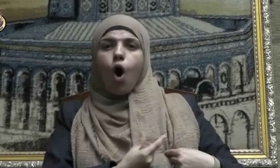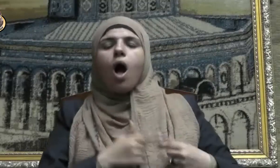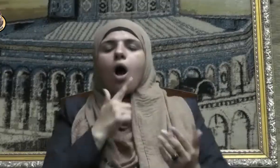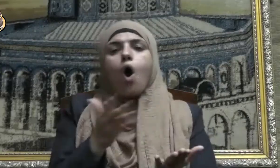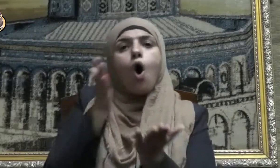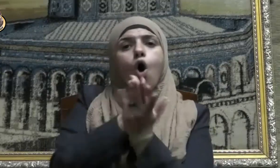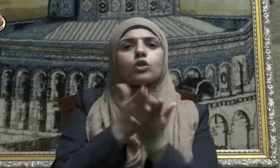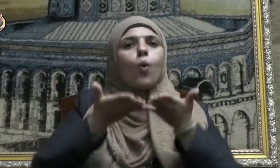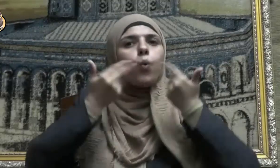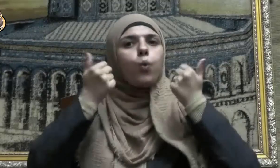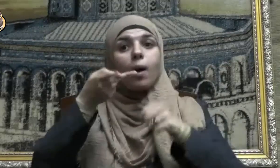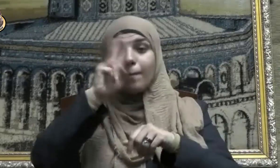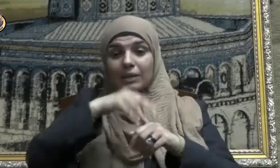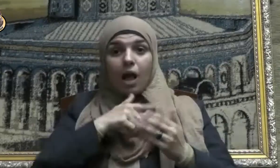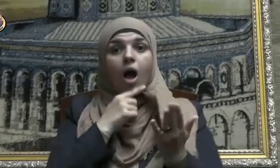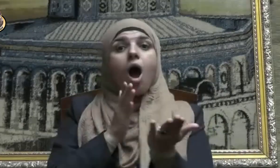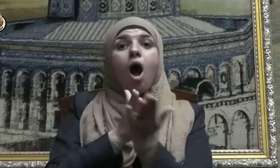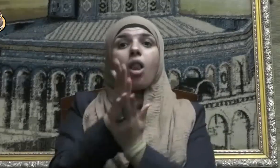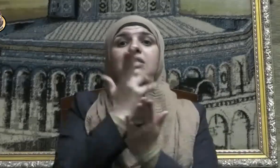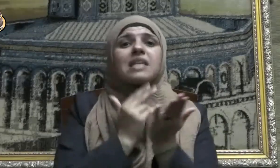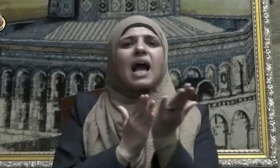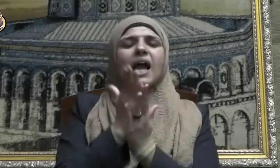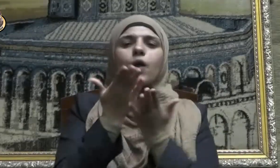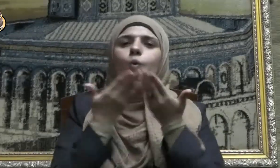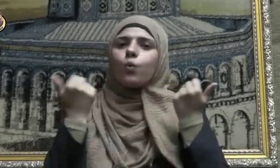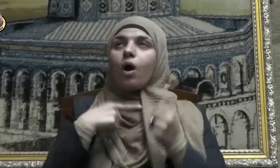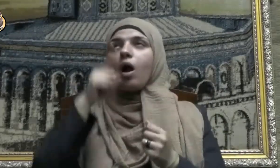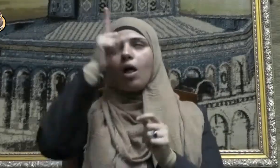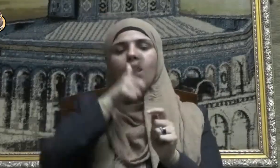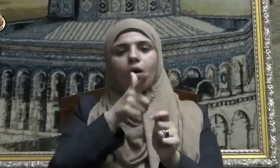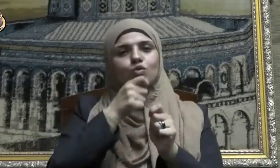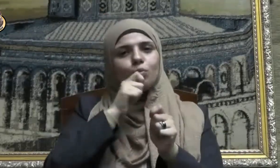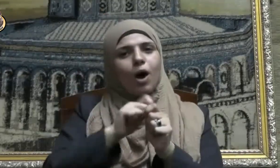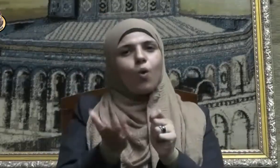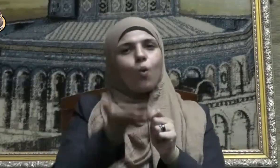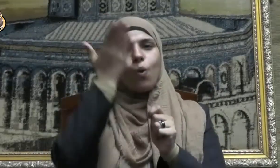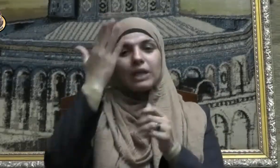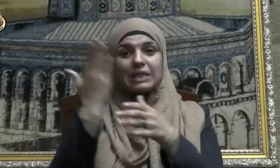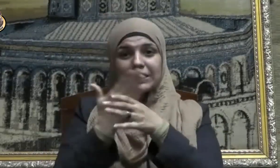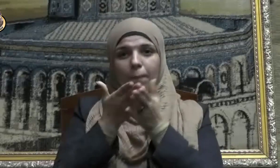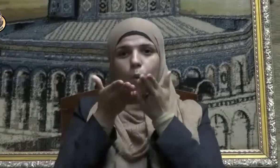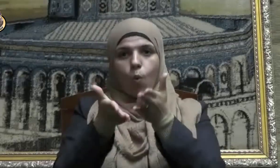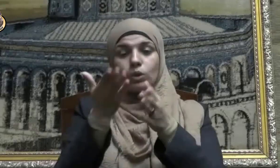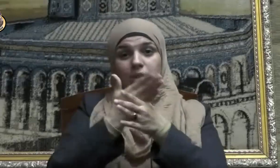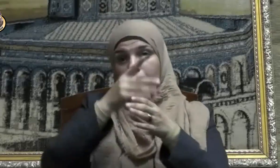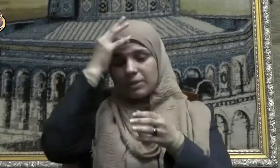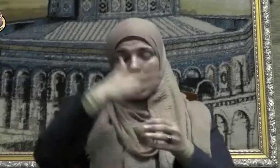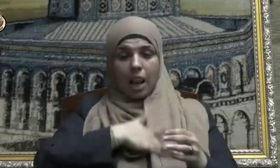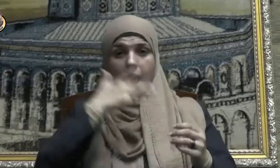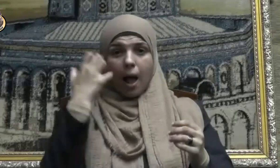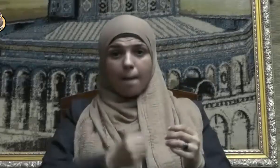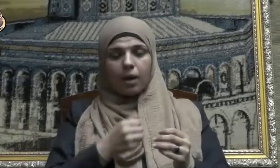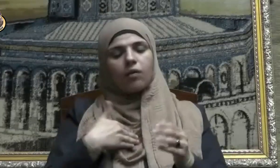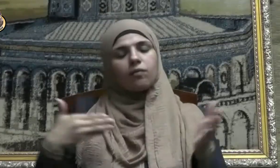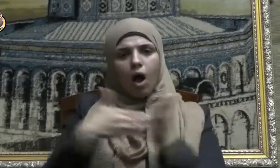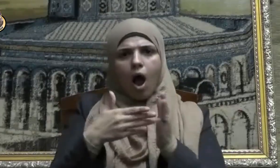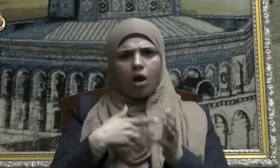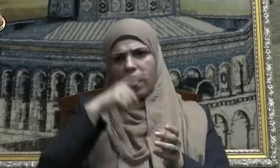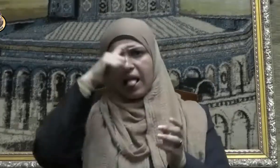يخلص إليها خير قال تعالى ذلك بأنهم آمنوا ثم كفروا فطبع